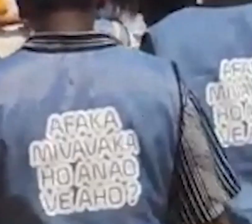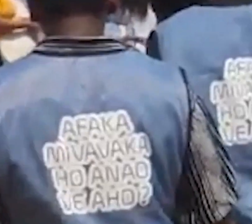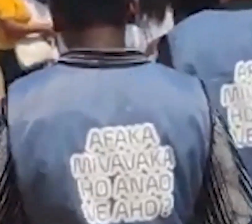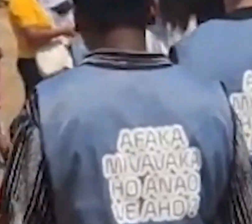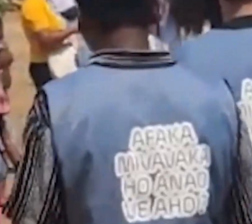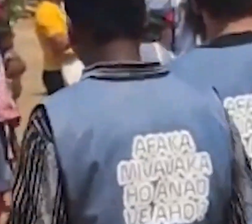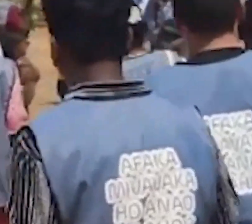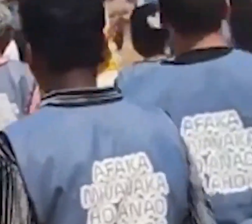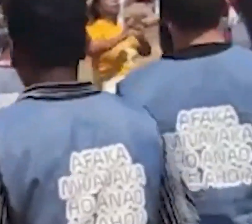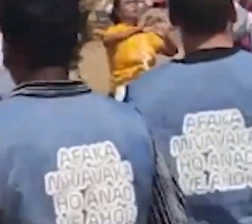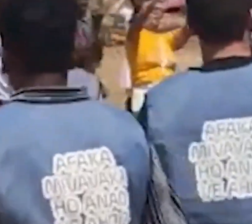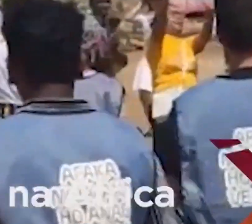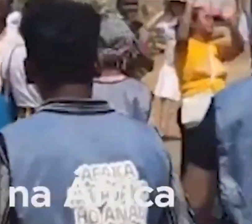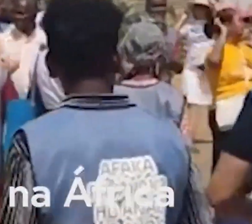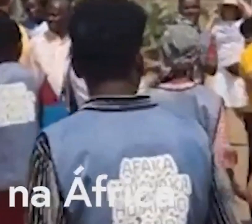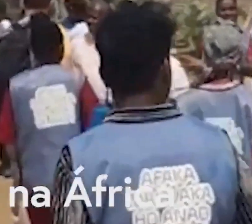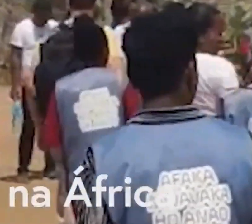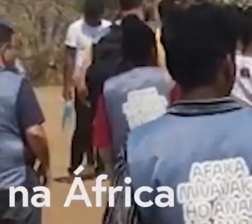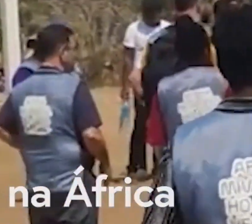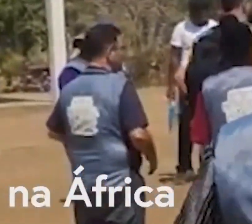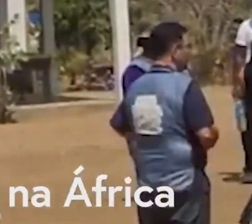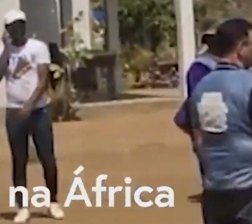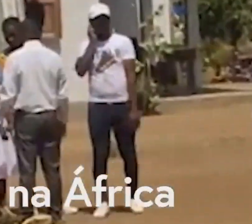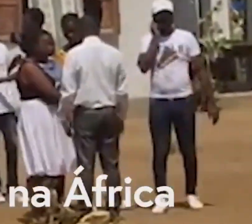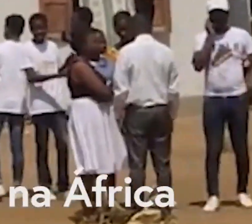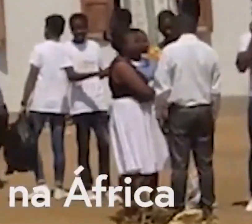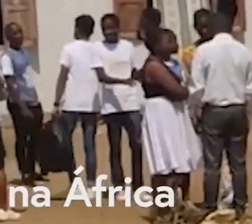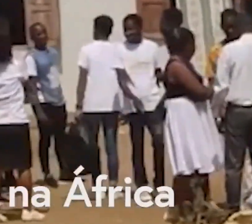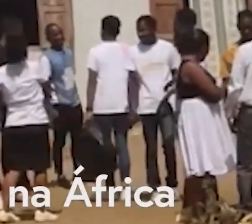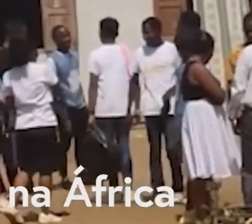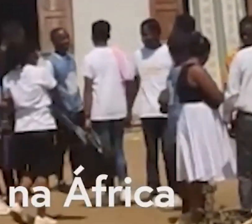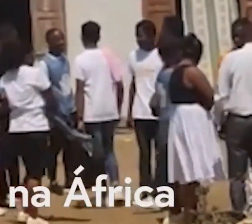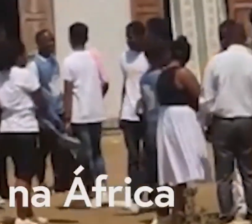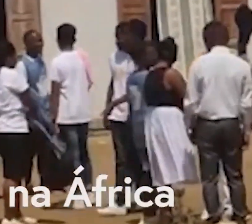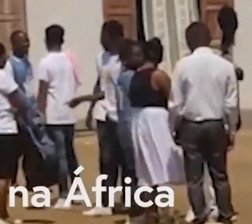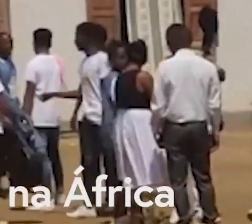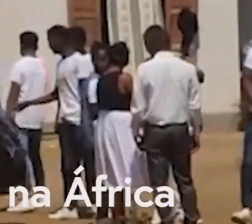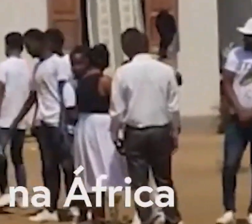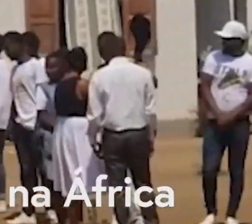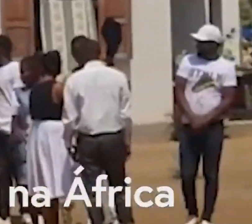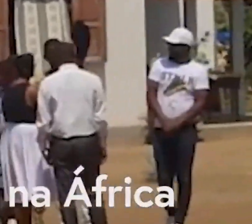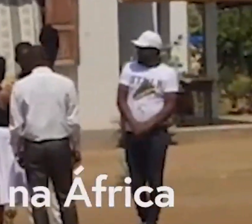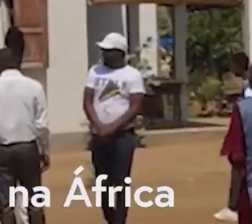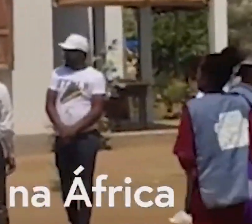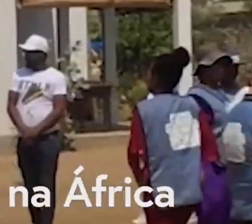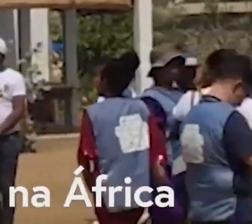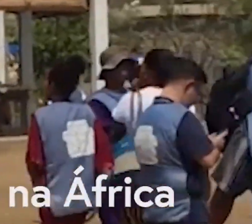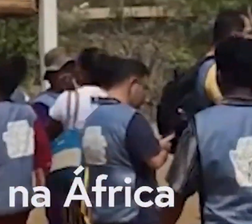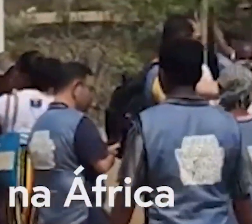Após um tempo de imersão na palavra profética, de comunhão, vamos agora nos dividir em